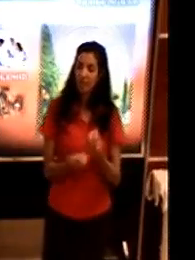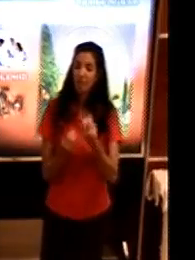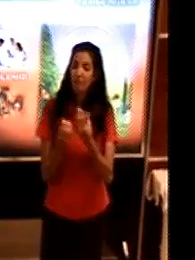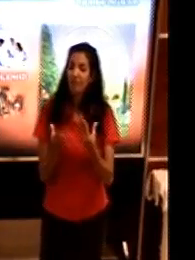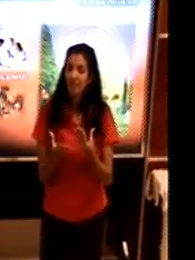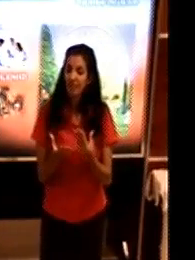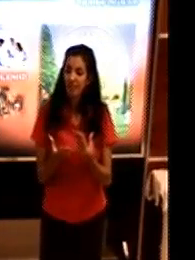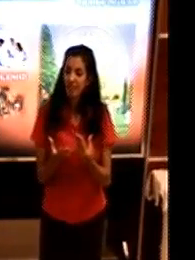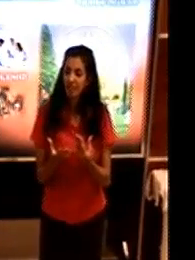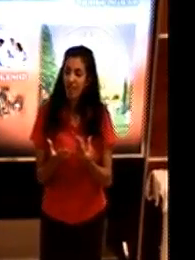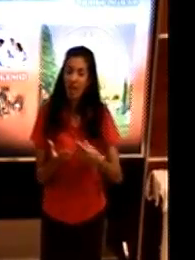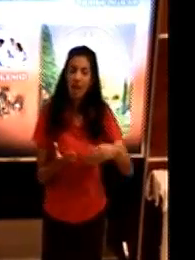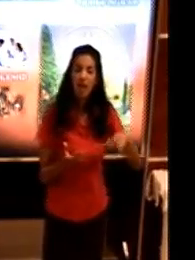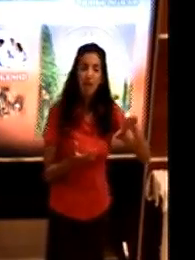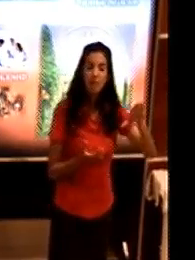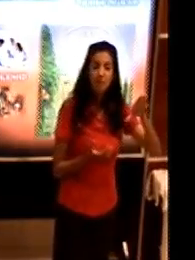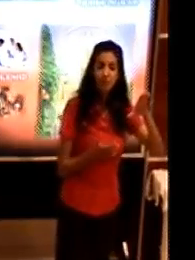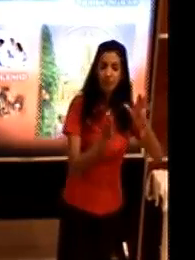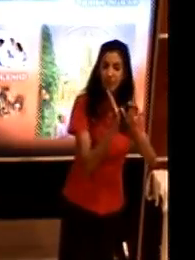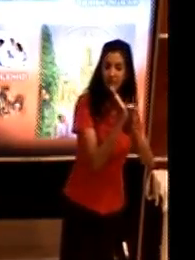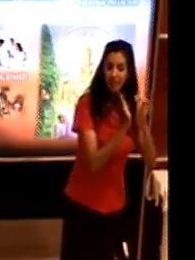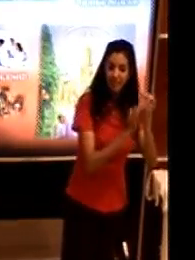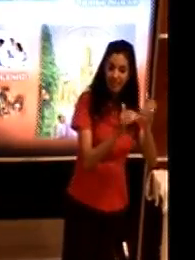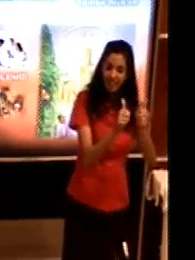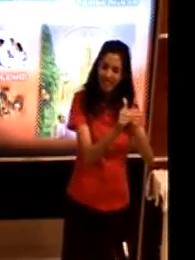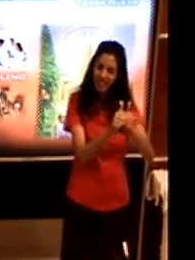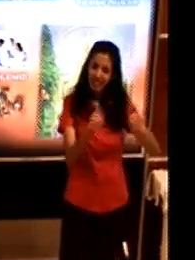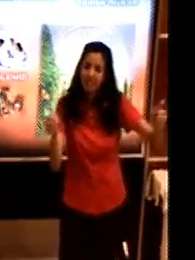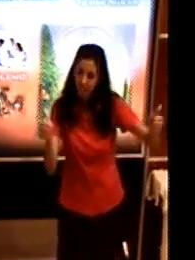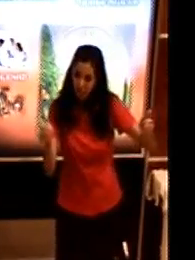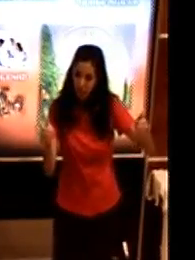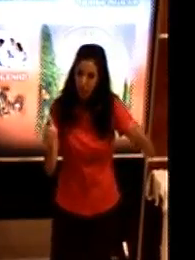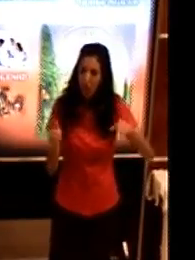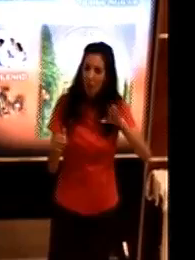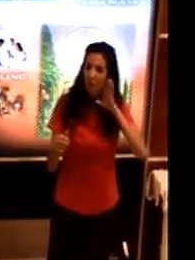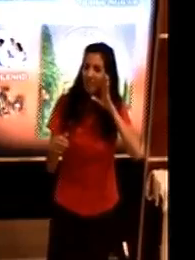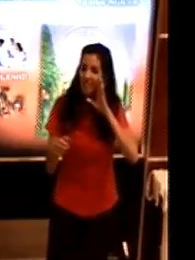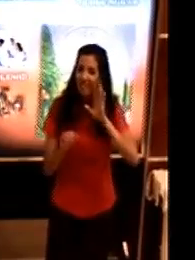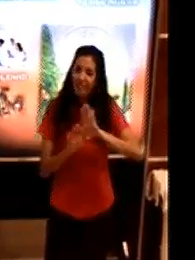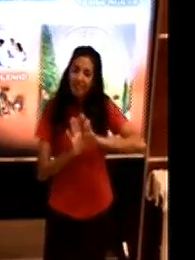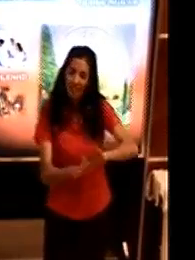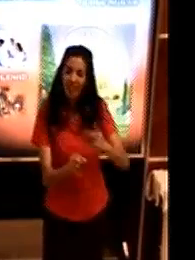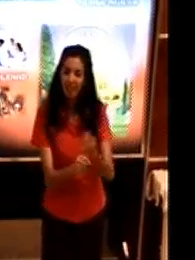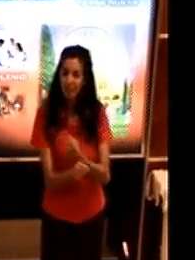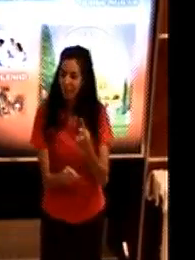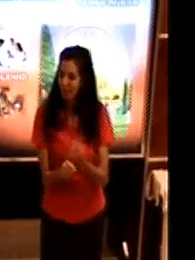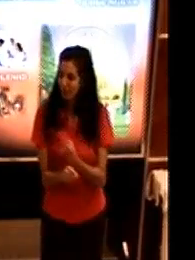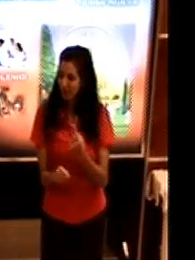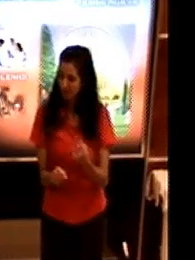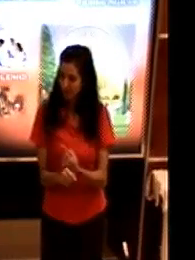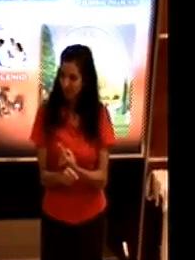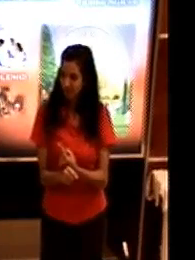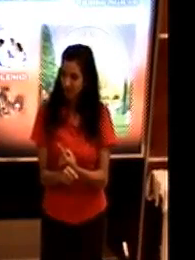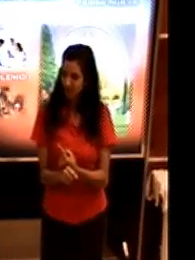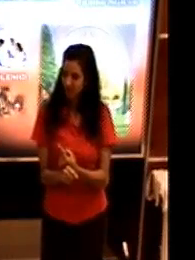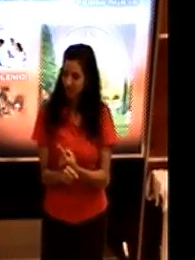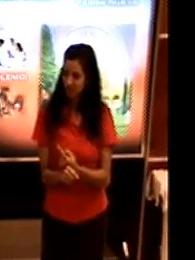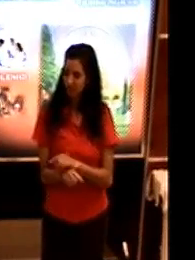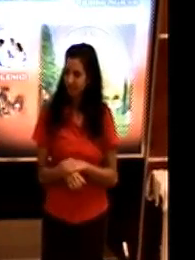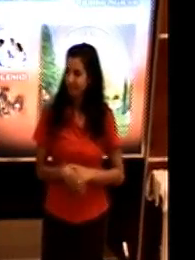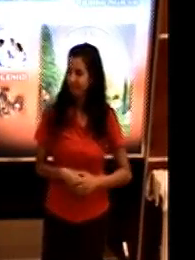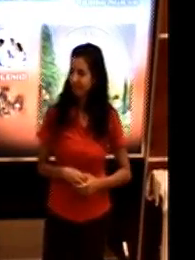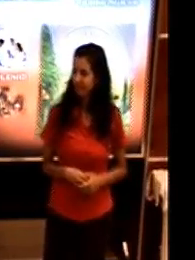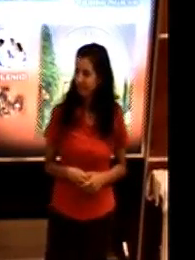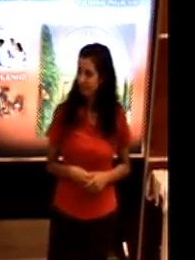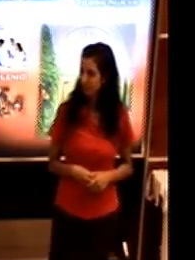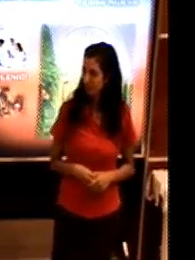el adulterio, y sin Cristo no se puede dejar la mentira, y sin Cristo no se puede dejar las imágenes, y sin Cristo no se